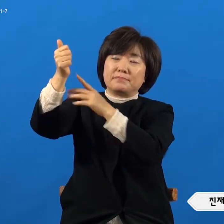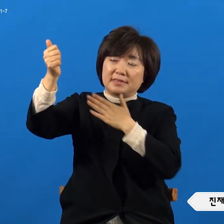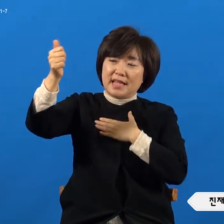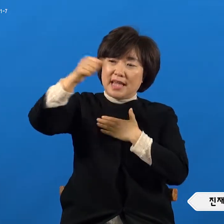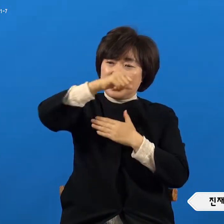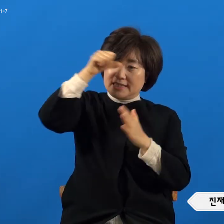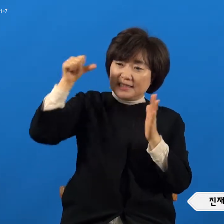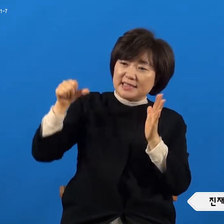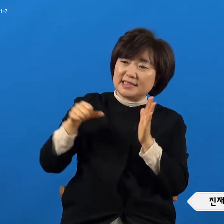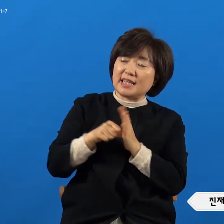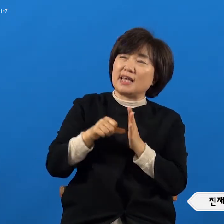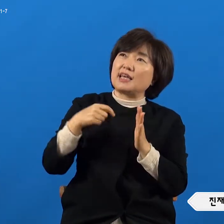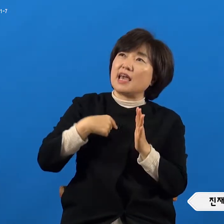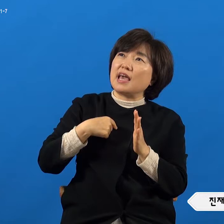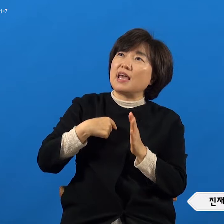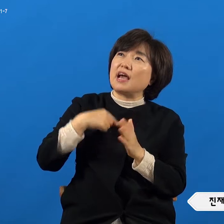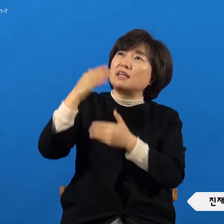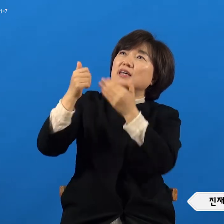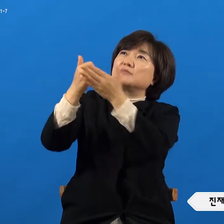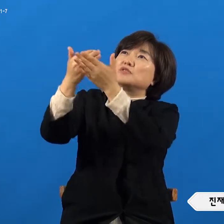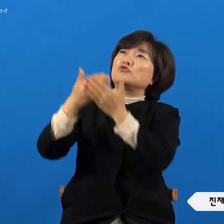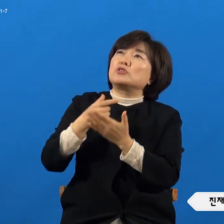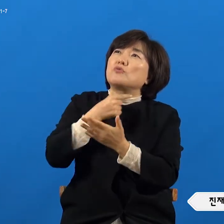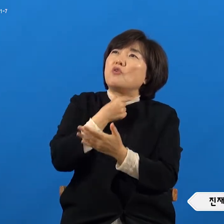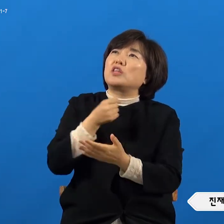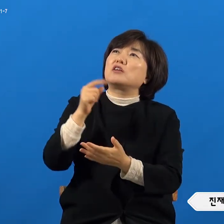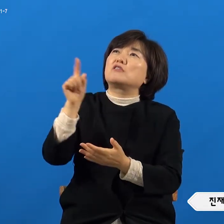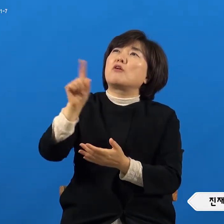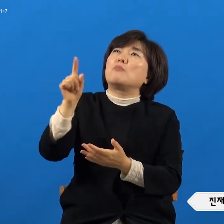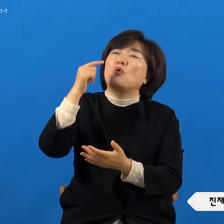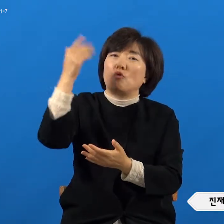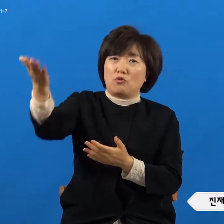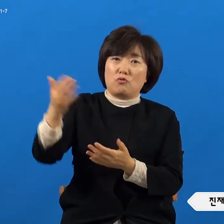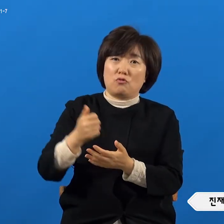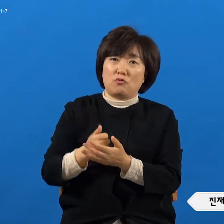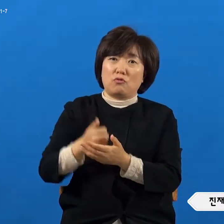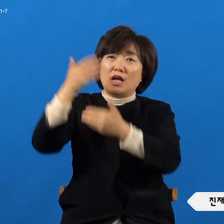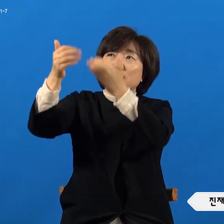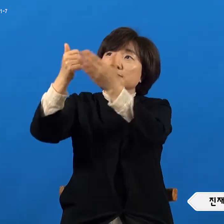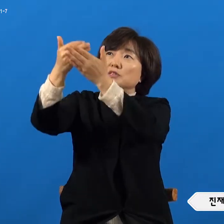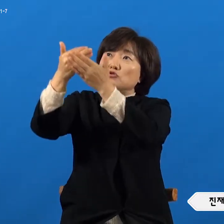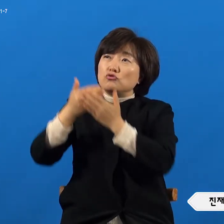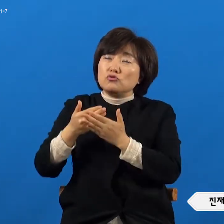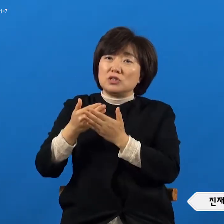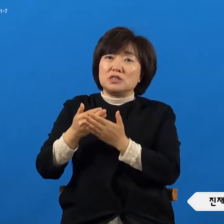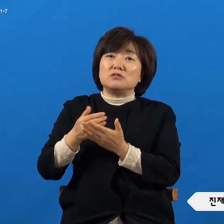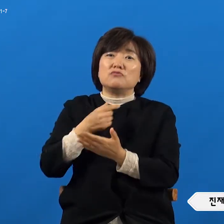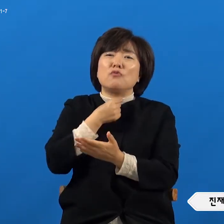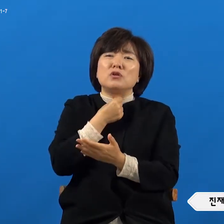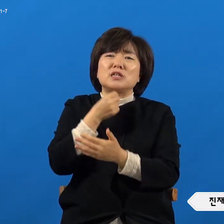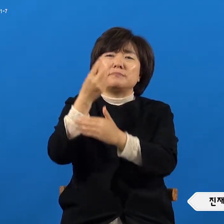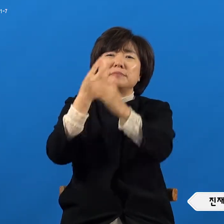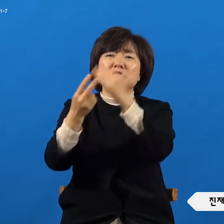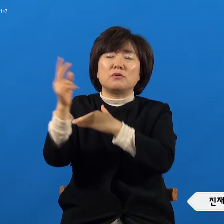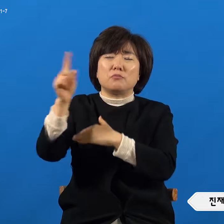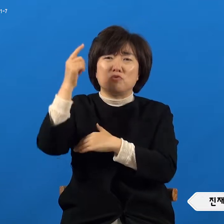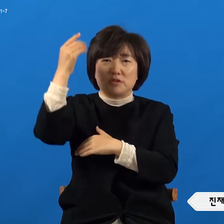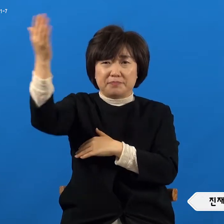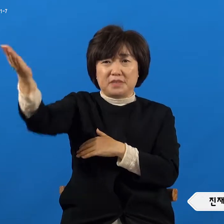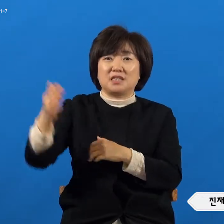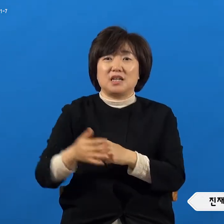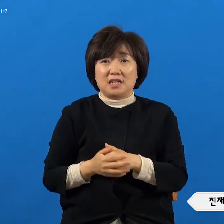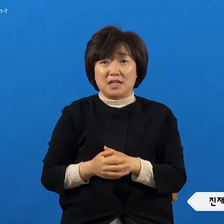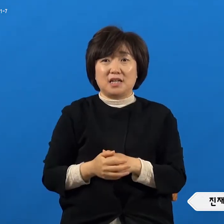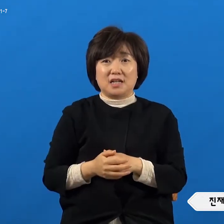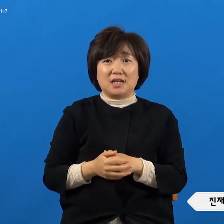주시고자 하는 것이 무엇입니까? 하나님이 주신 비전은 과연 무엇입니까?